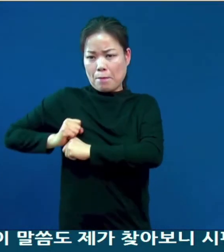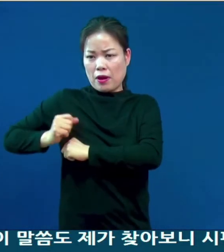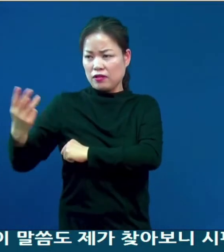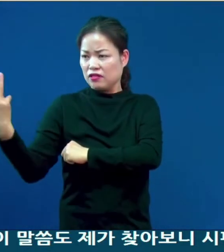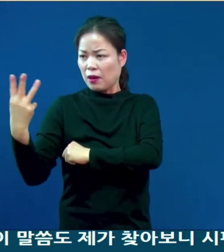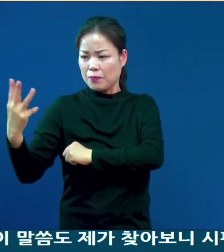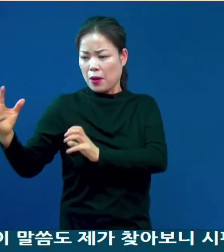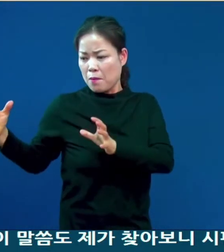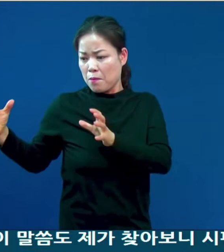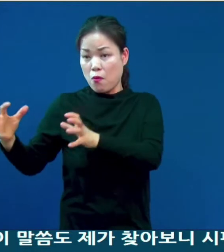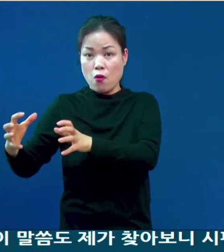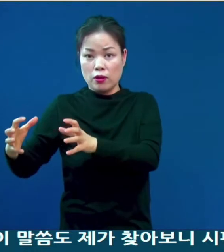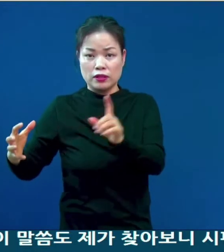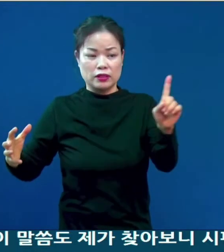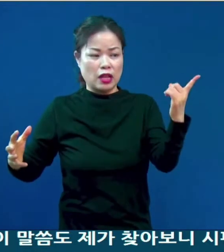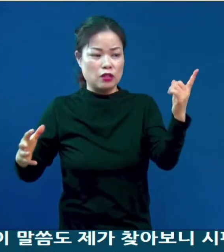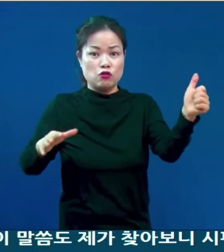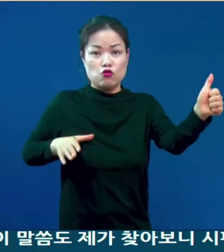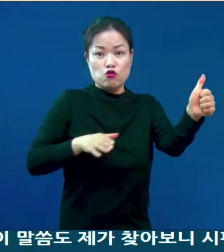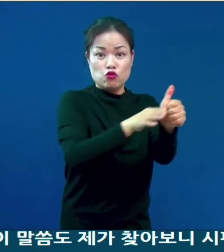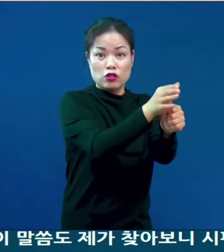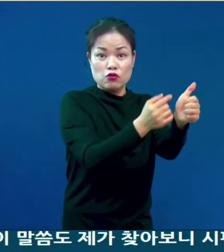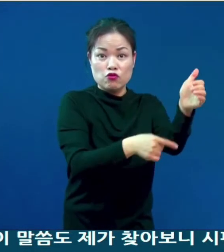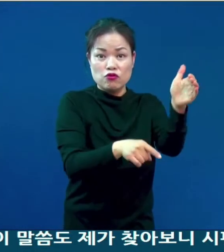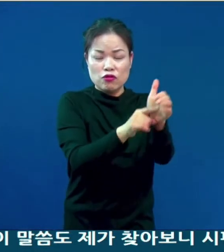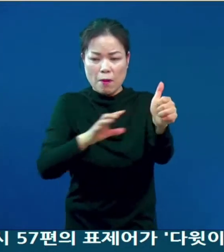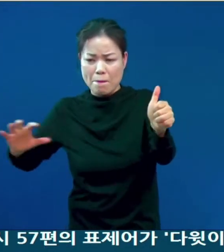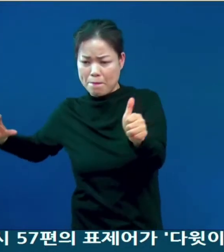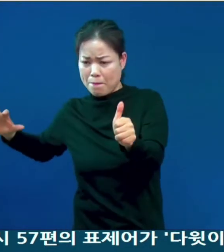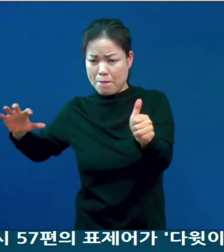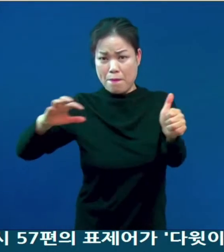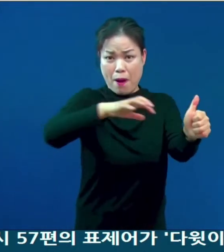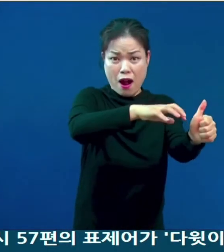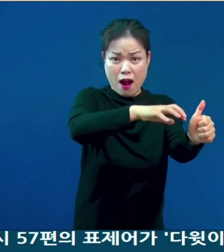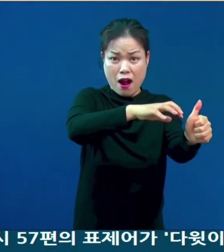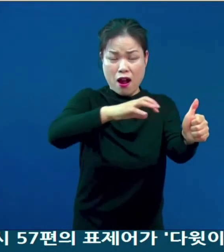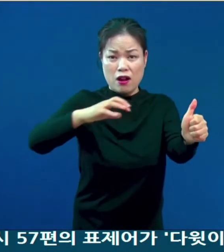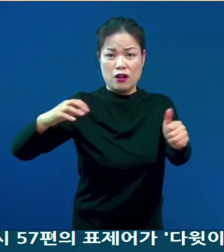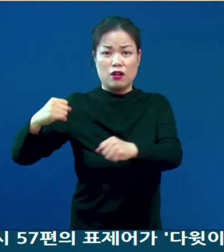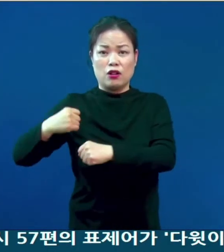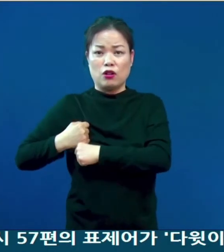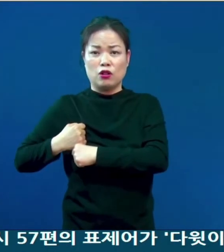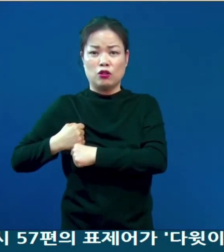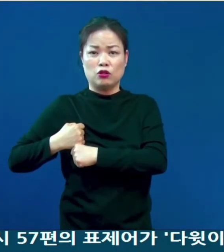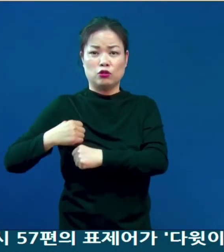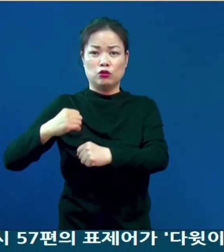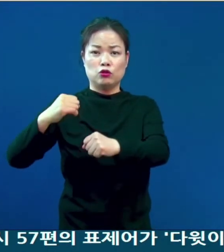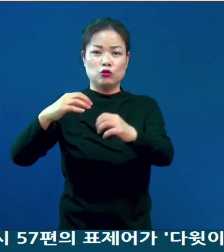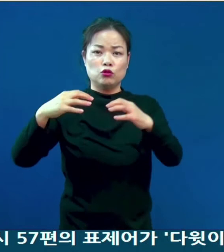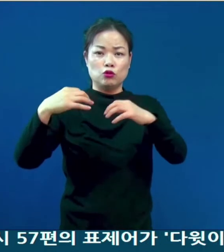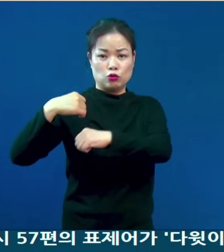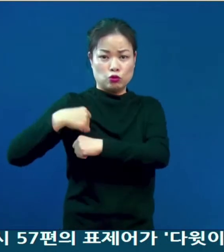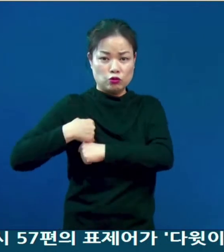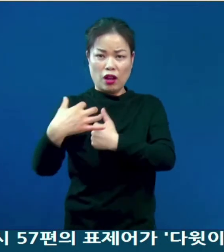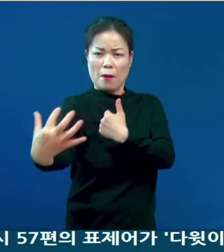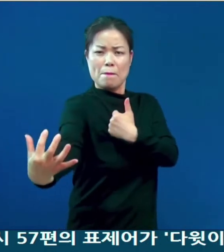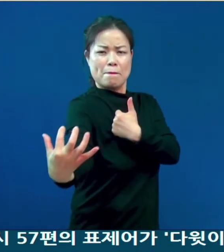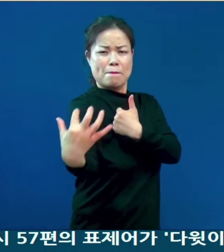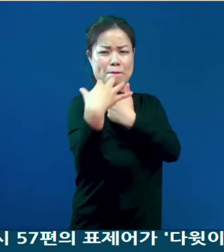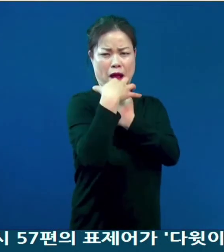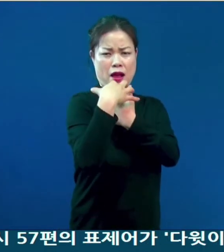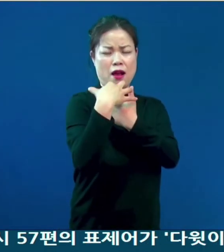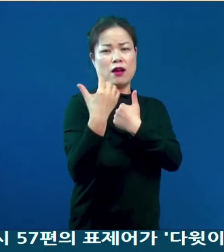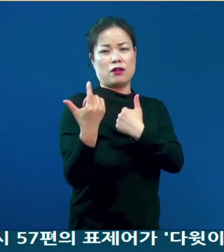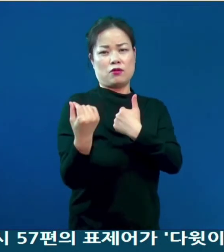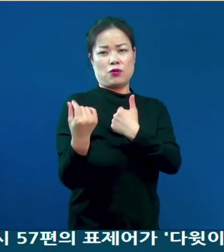모집해서 다윗 한 사람을 죽이기 위해서 쫓아오고 있습니다. 군대가 진친다라고 하는 표현이 그대로